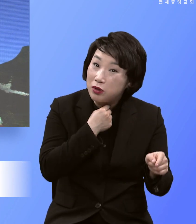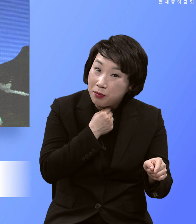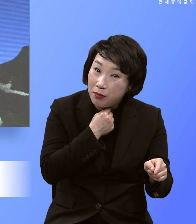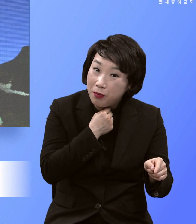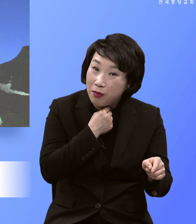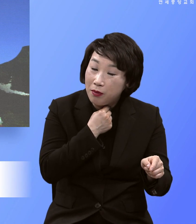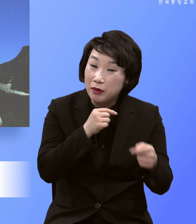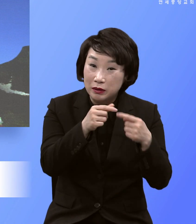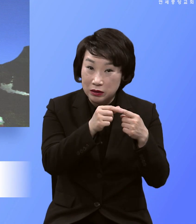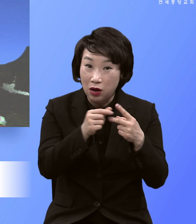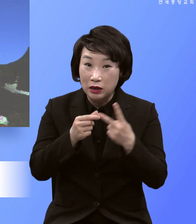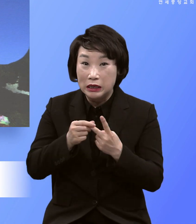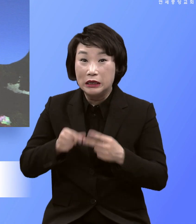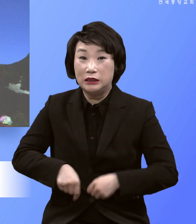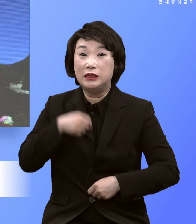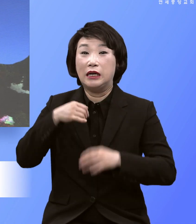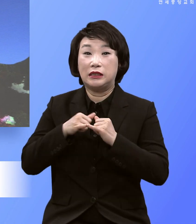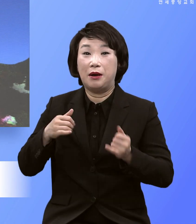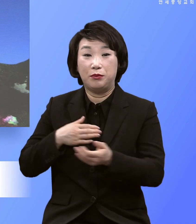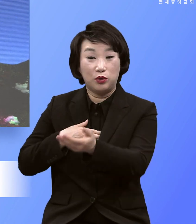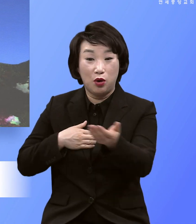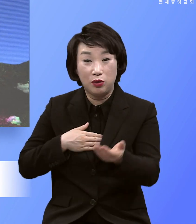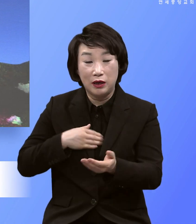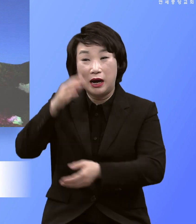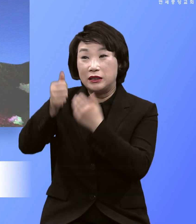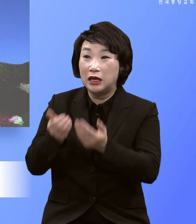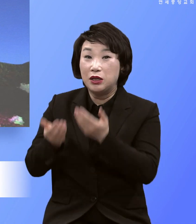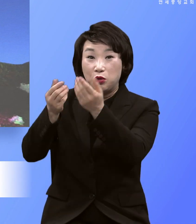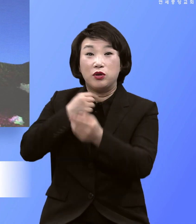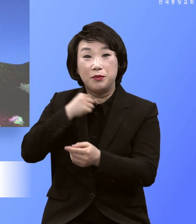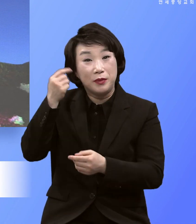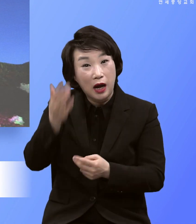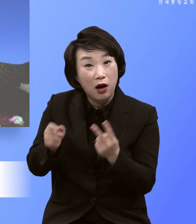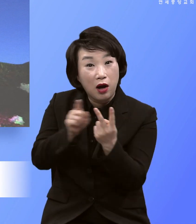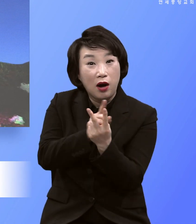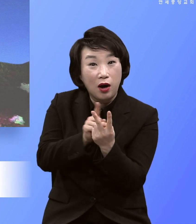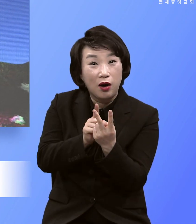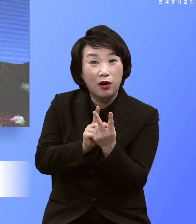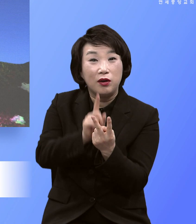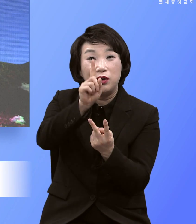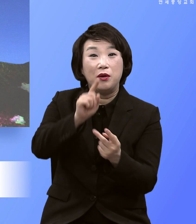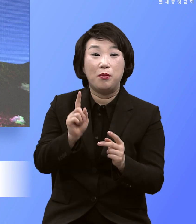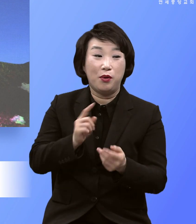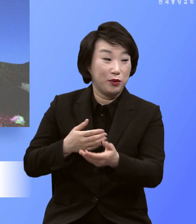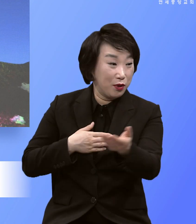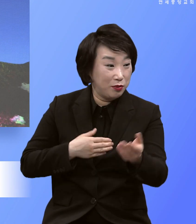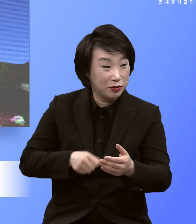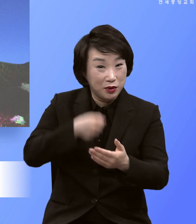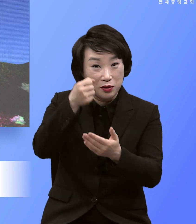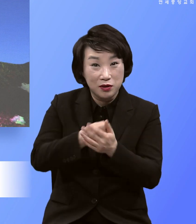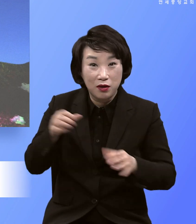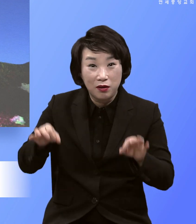드리겠느냐 의의 병기로 하나님께 드리겠느냐. 예,